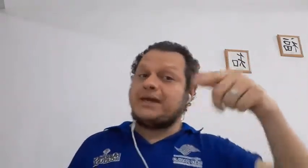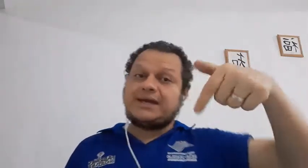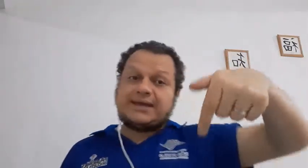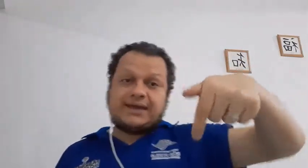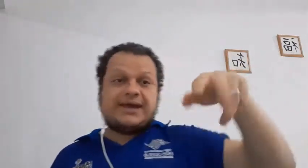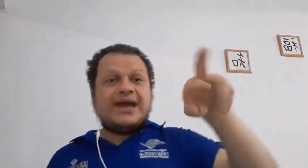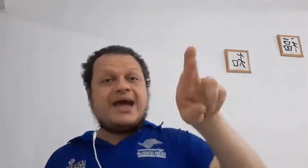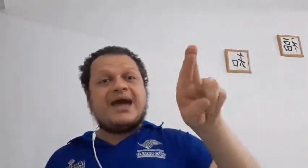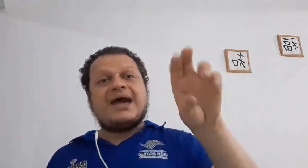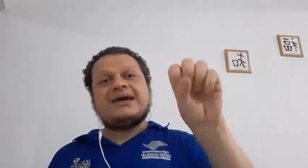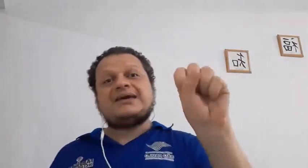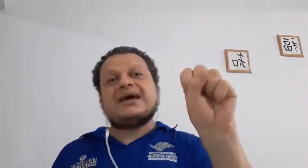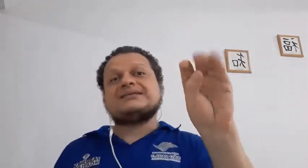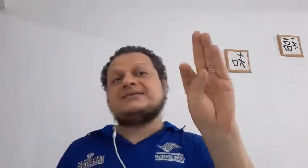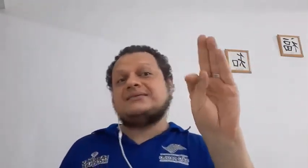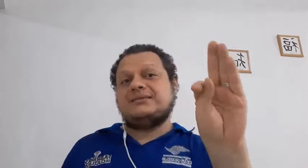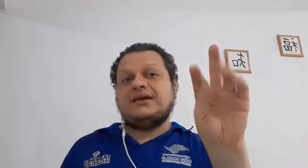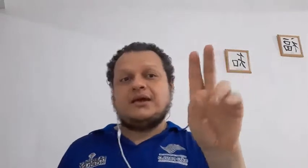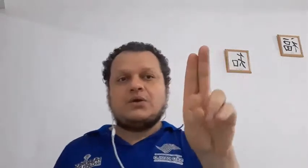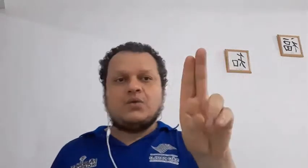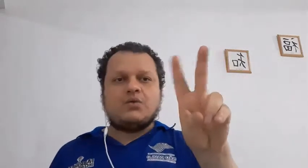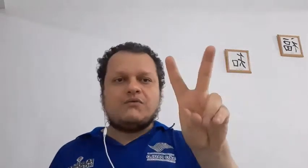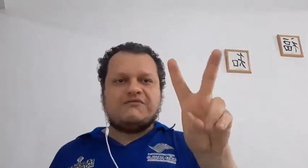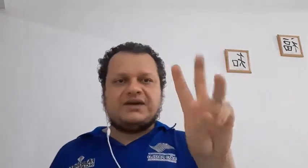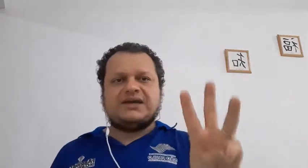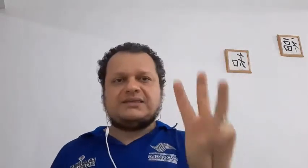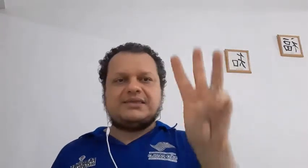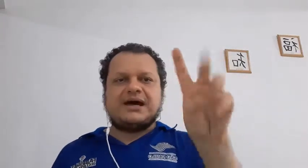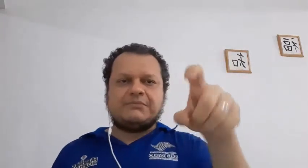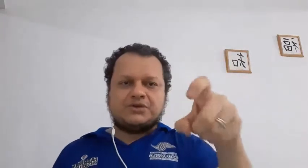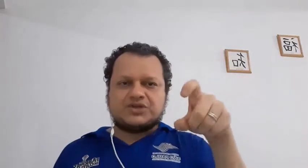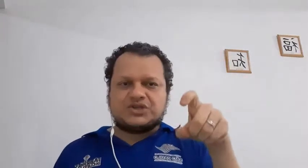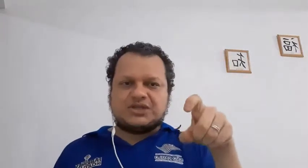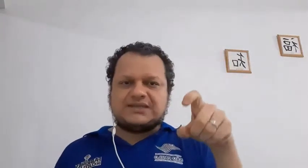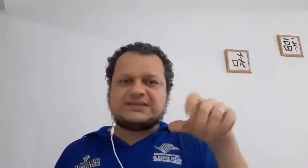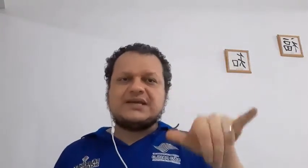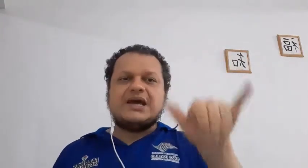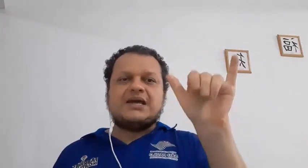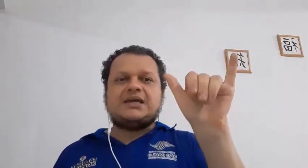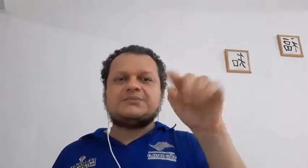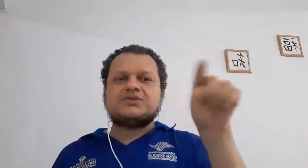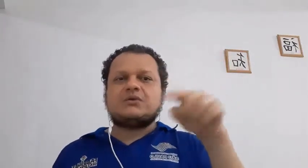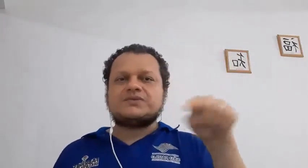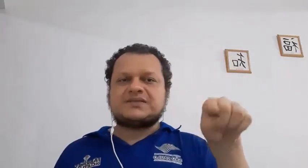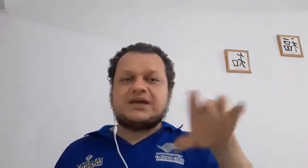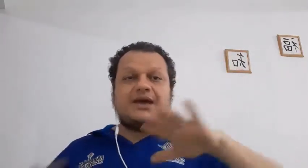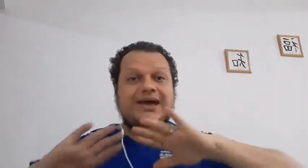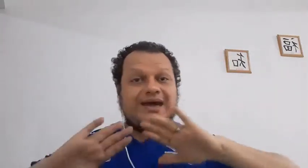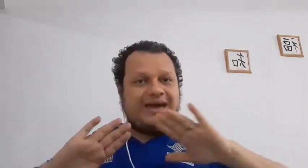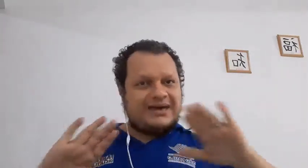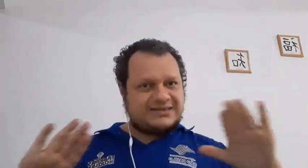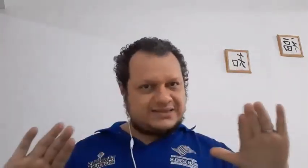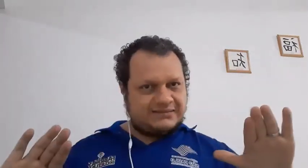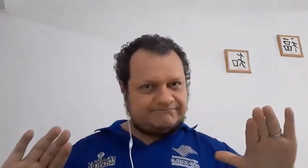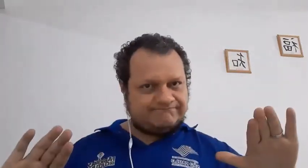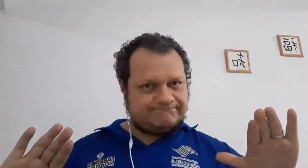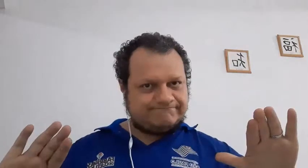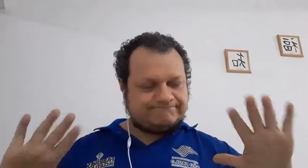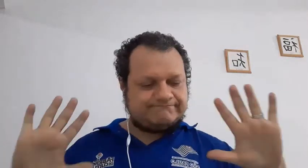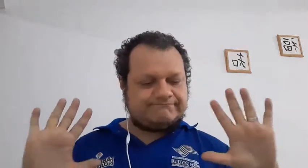Q, R, S, T, U, V, W, X, Y, Z. Essa é